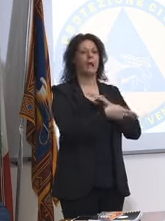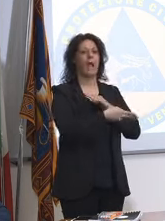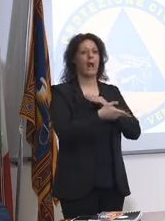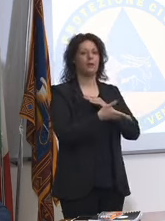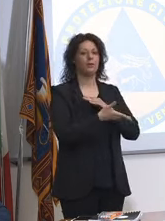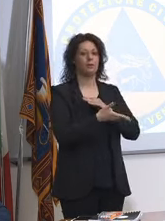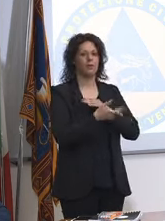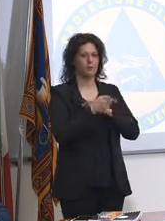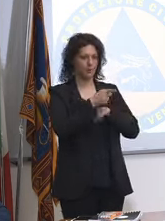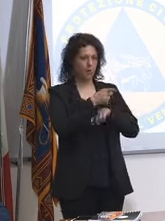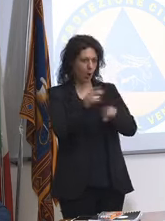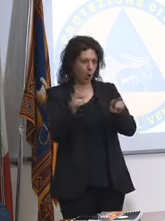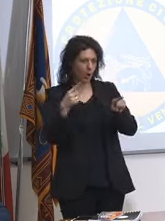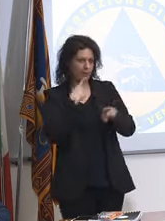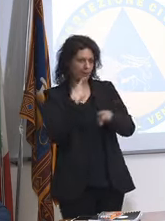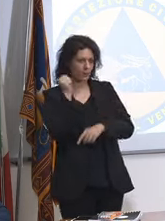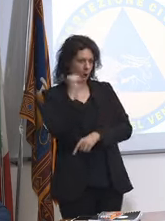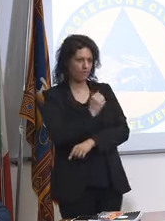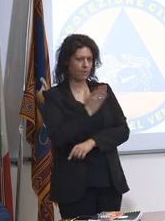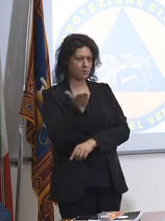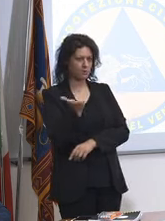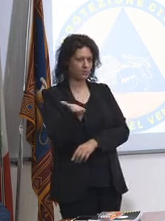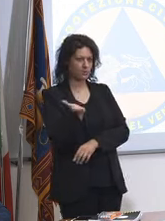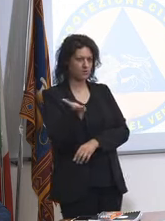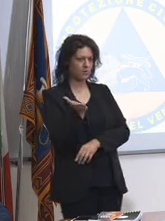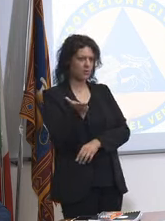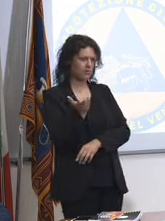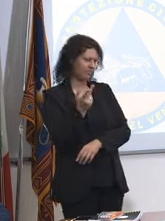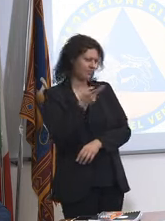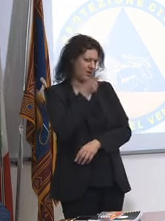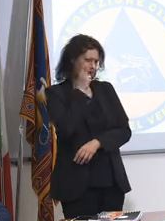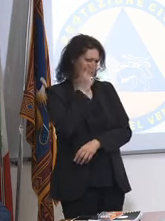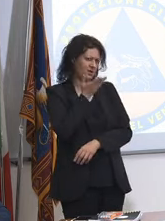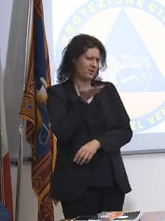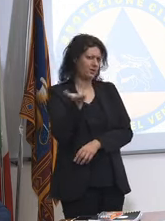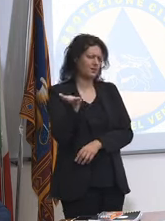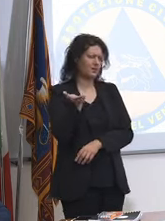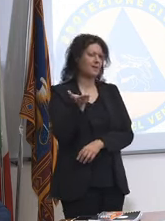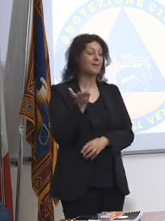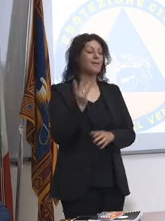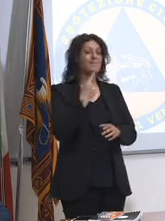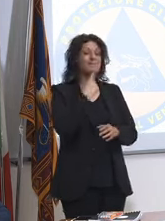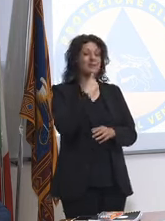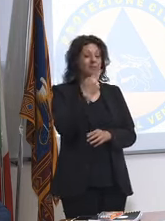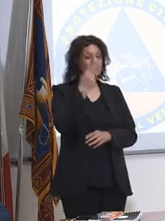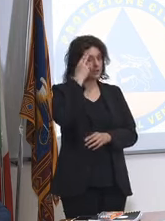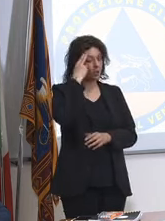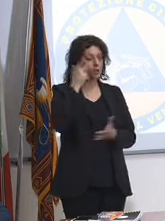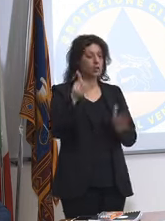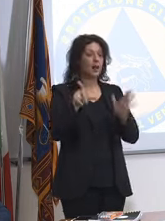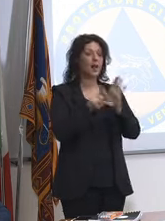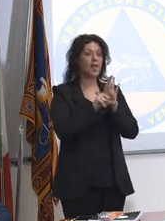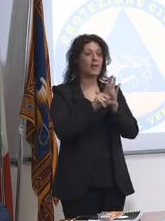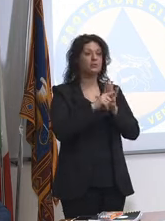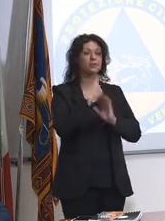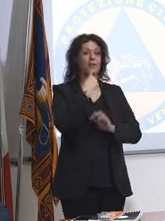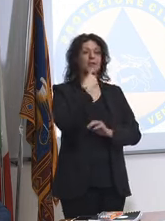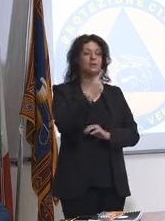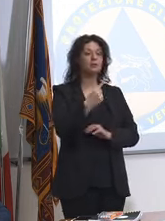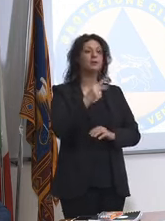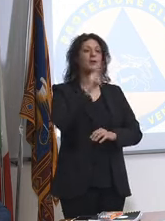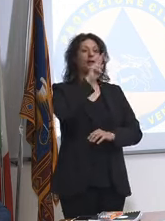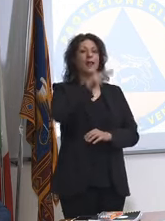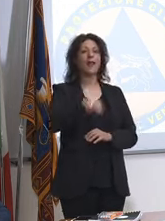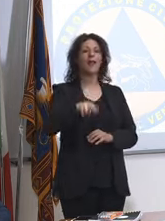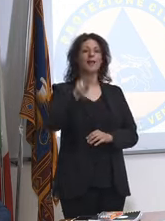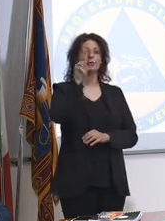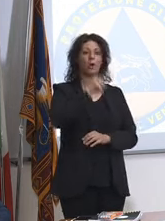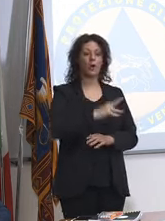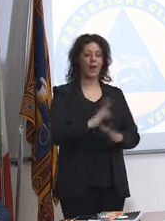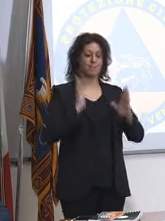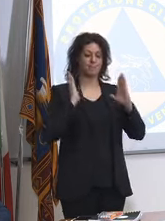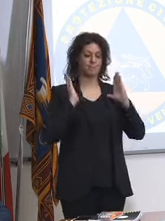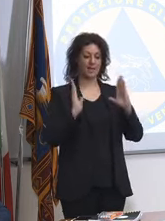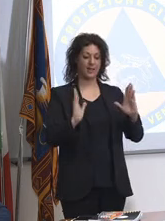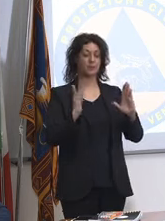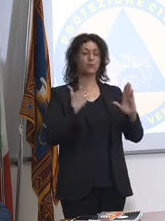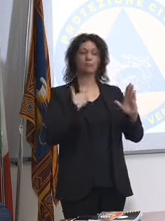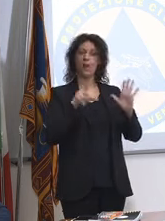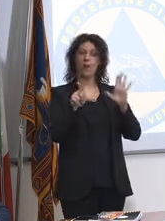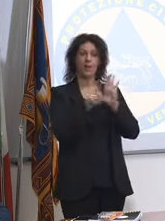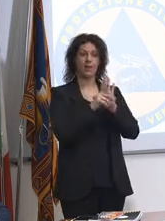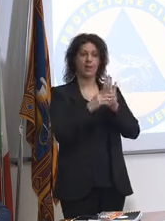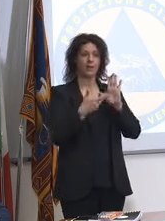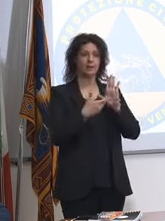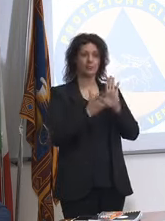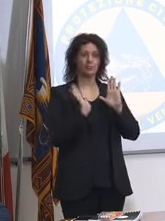di questo, vi ricordo che la legge prevede il periodo per la campagna elettorale, la presentazione, e questi periodi sono